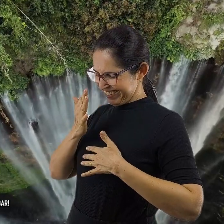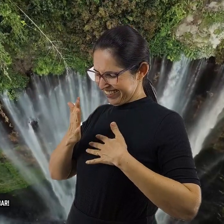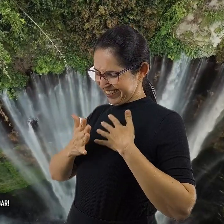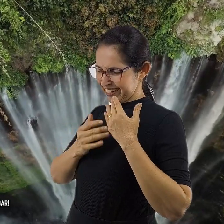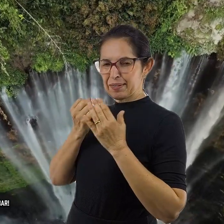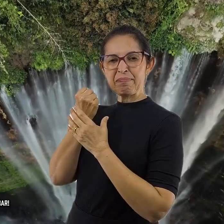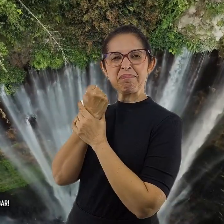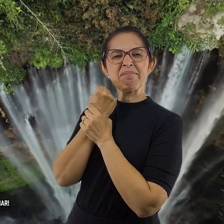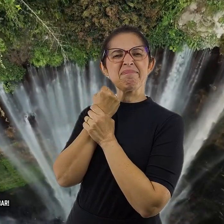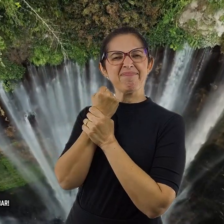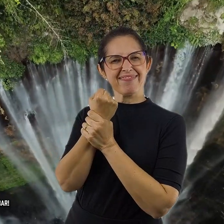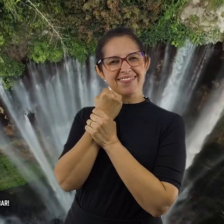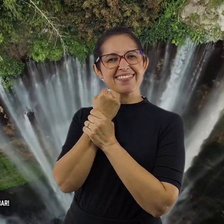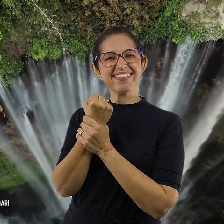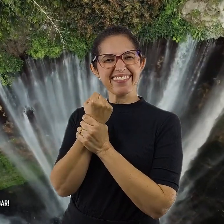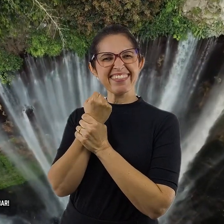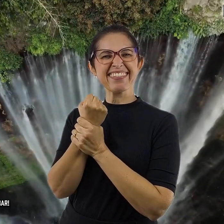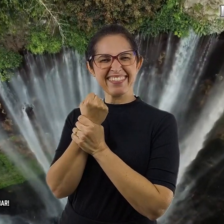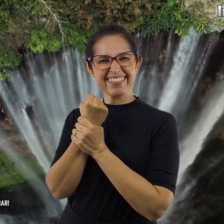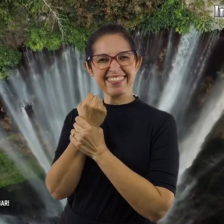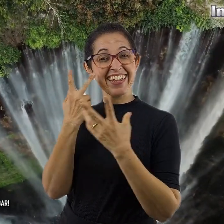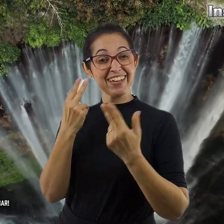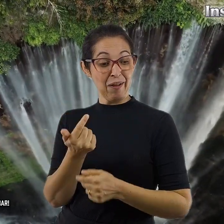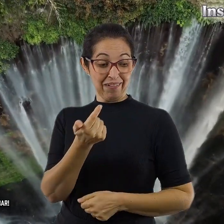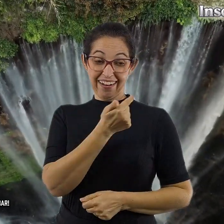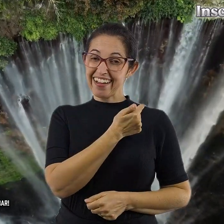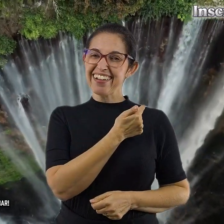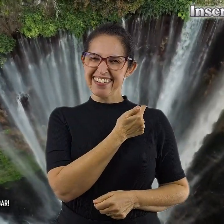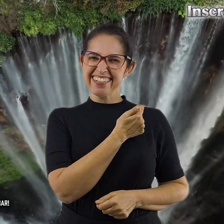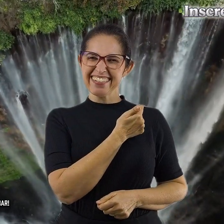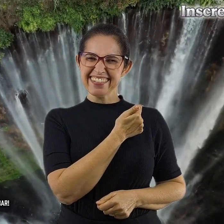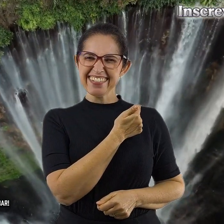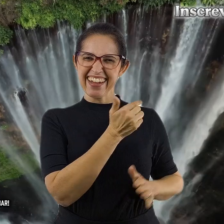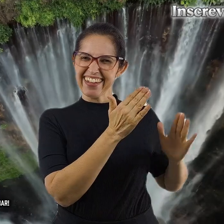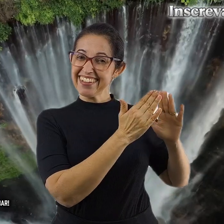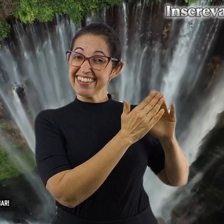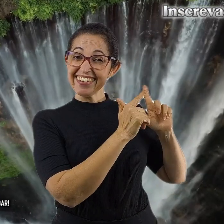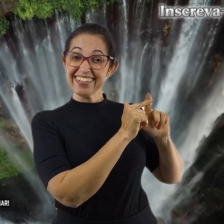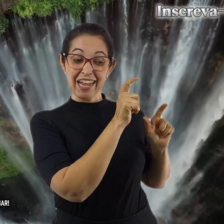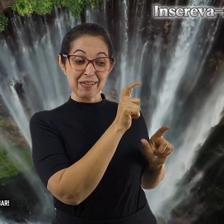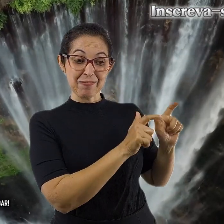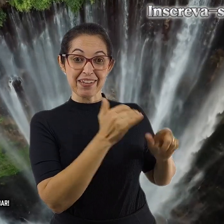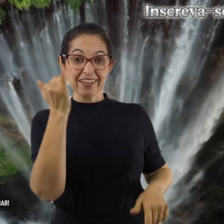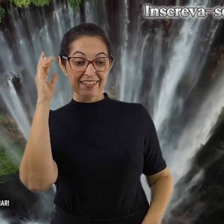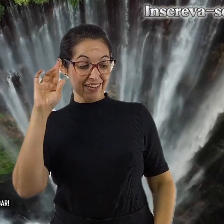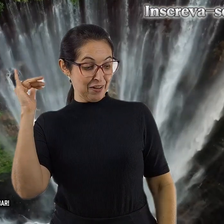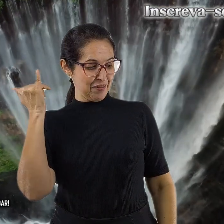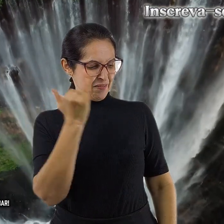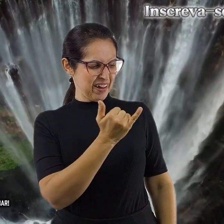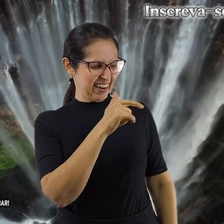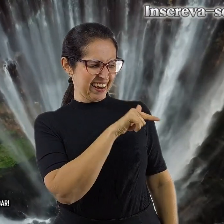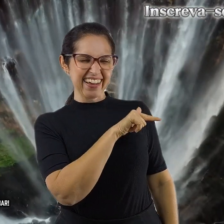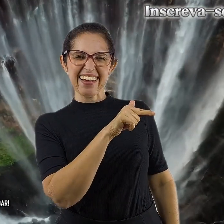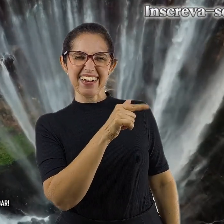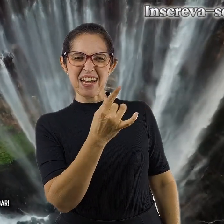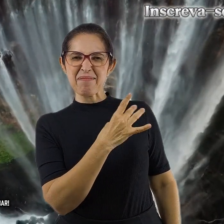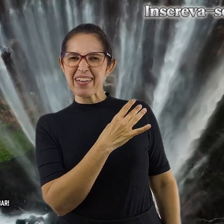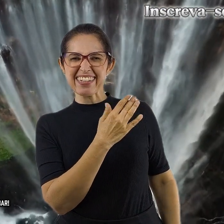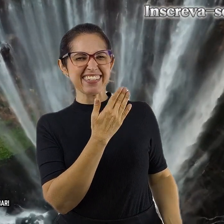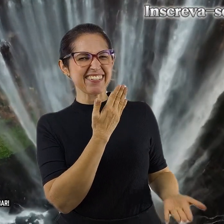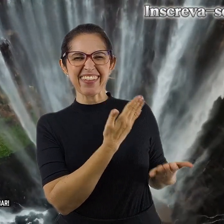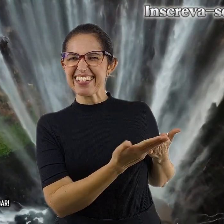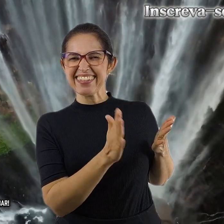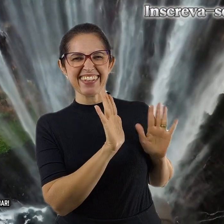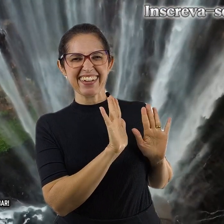de segurança. Foi isso que aquela igreja tinha. Ela ouviu a voz do Senhor e ela perdeu o medo, e ela